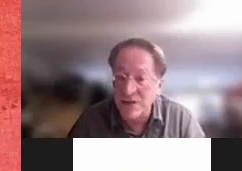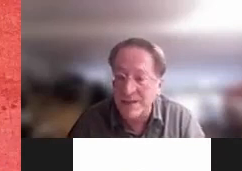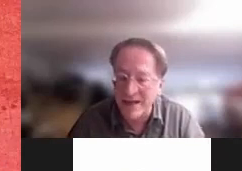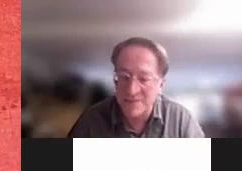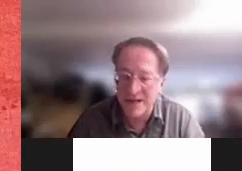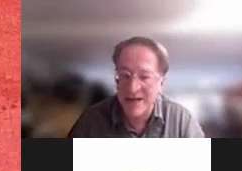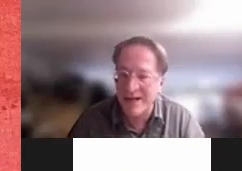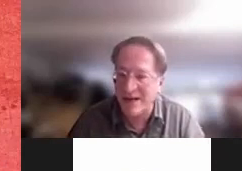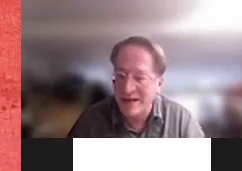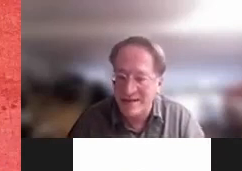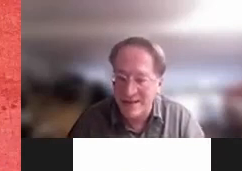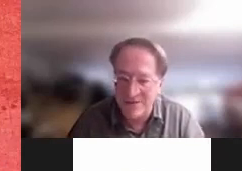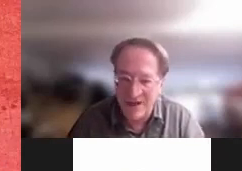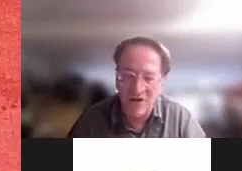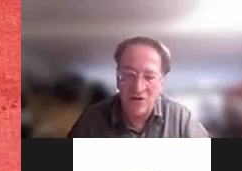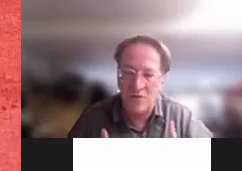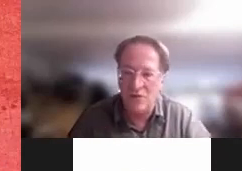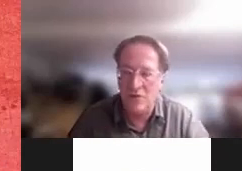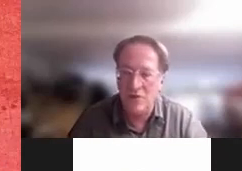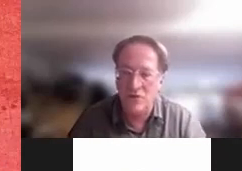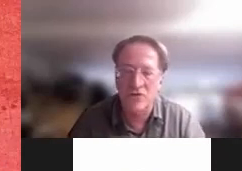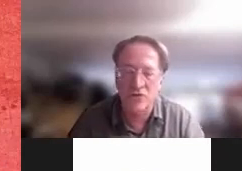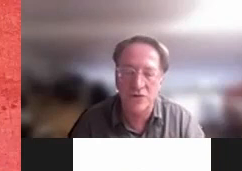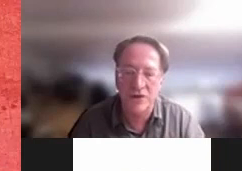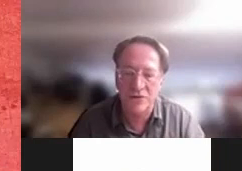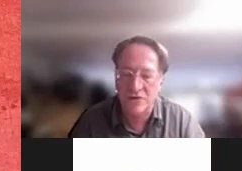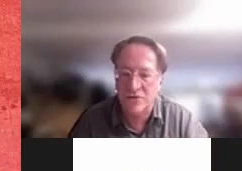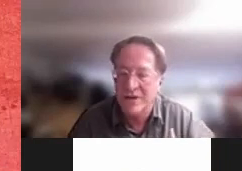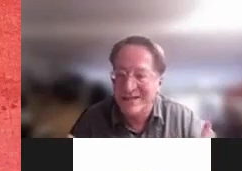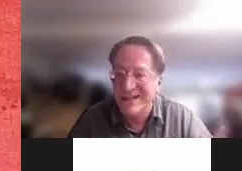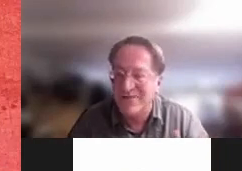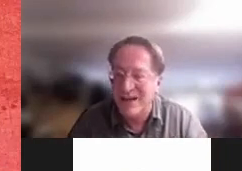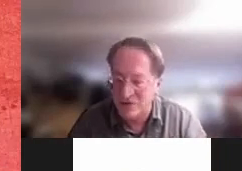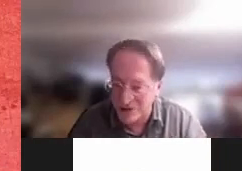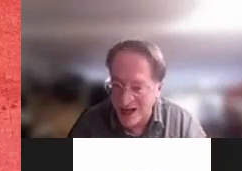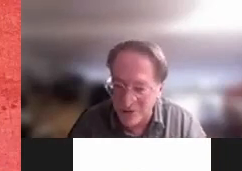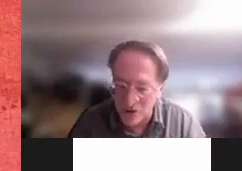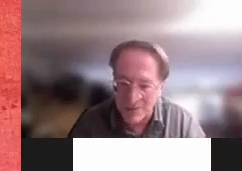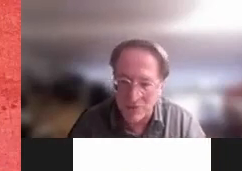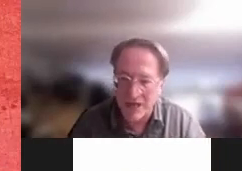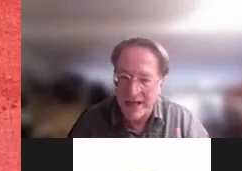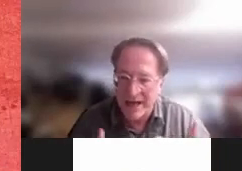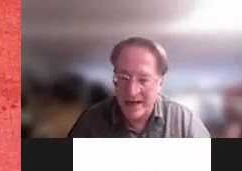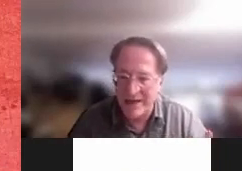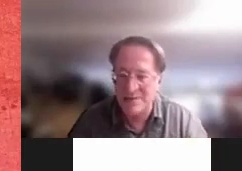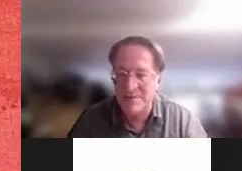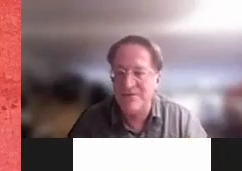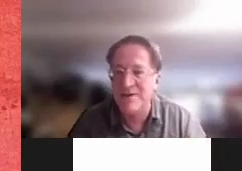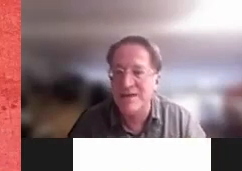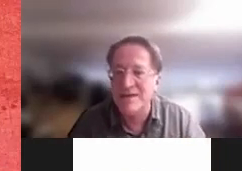son fundamentales para generar significado, como lo hemos construido nosotros, o significado social, como lo llamamos.